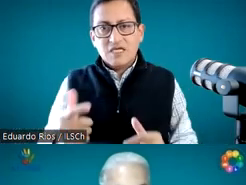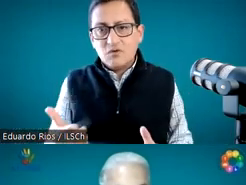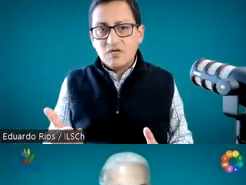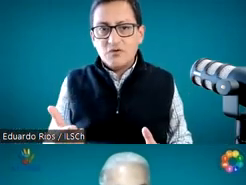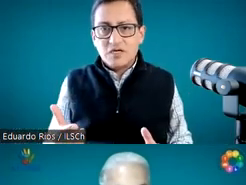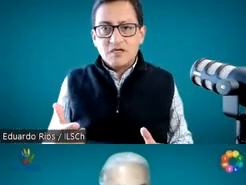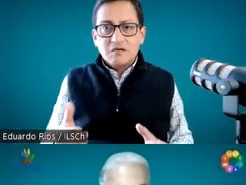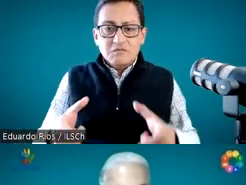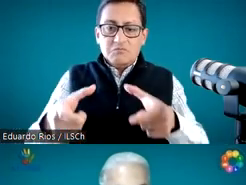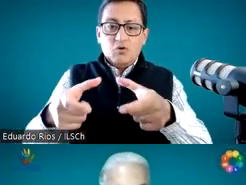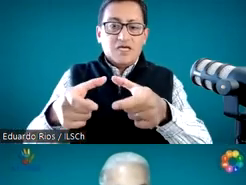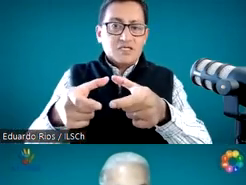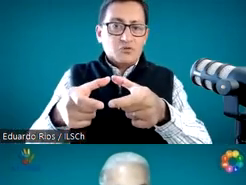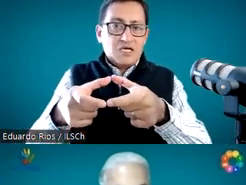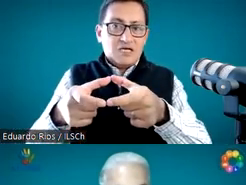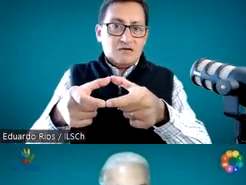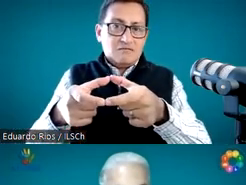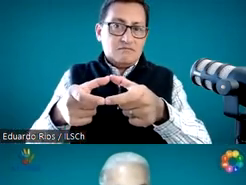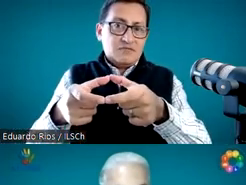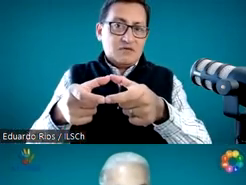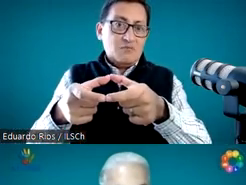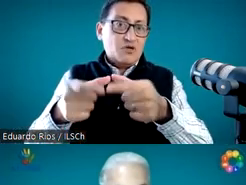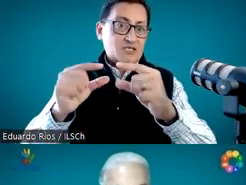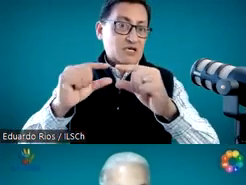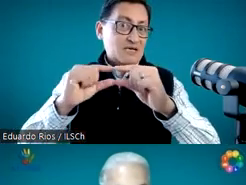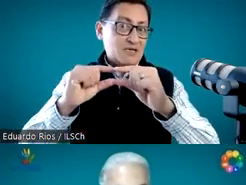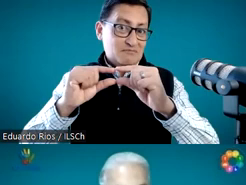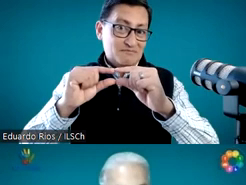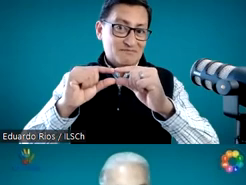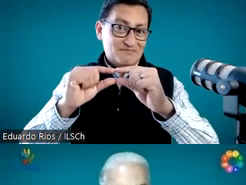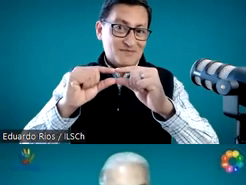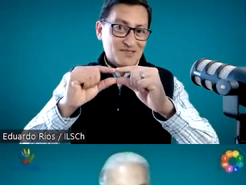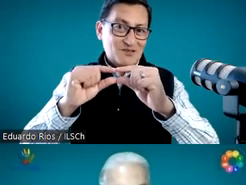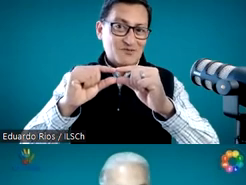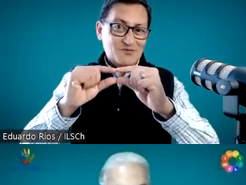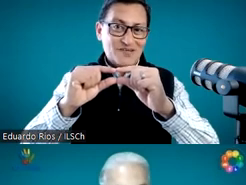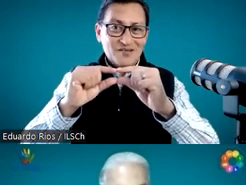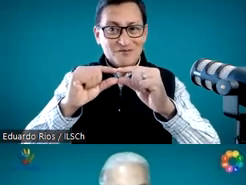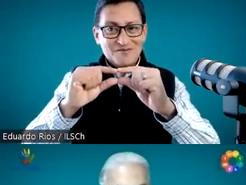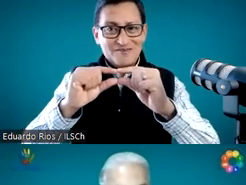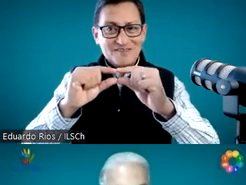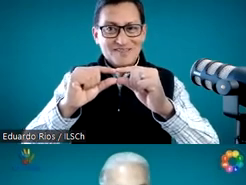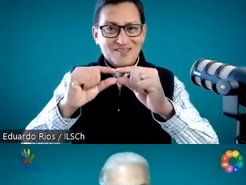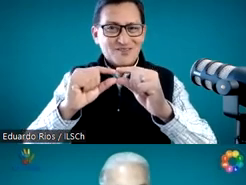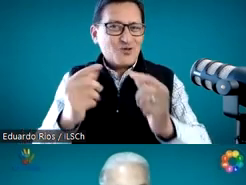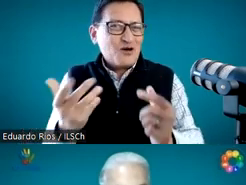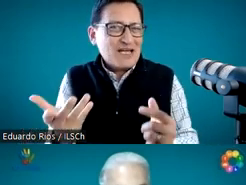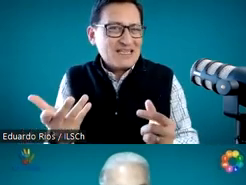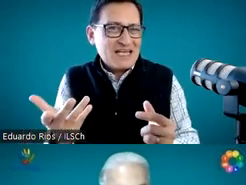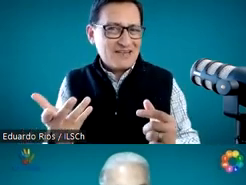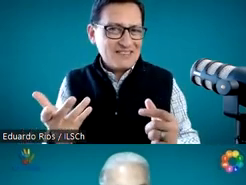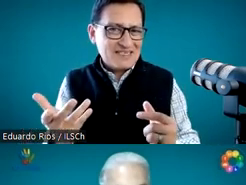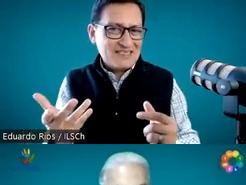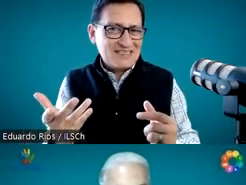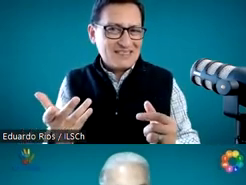Y ya tenemos una yuya. Podría ser una, también podría ser una tapa de un frasco. Entonces, ¿cómo hago